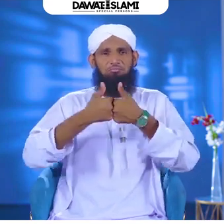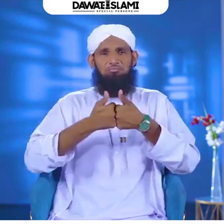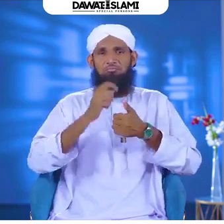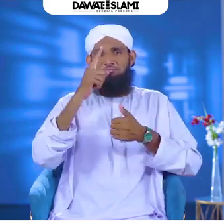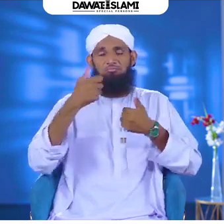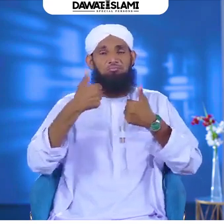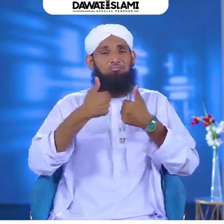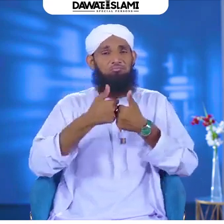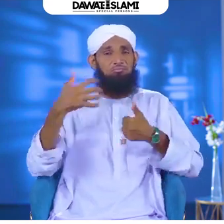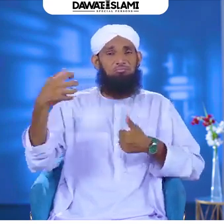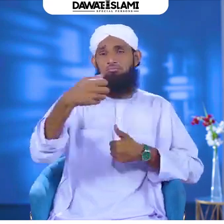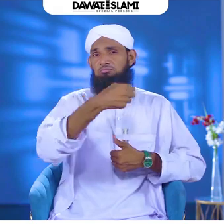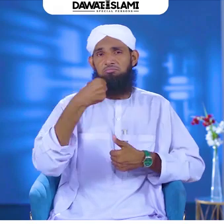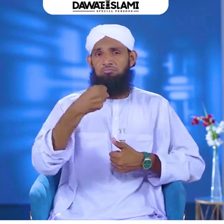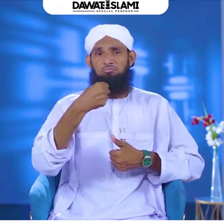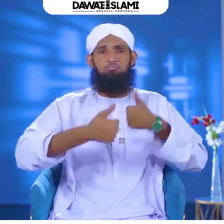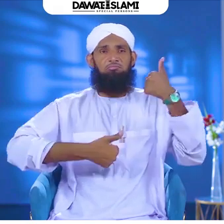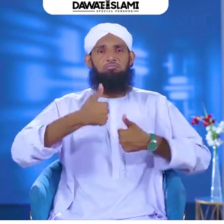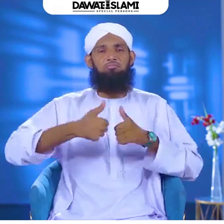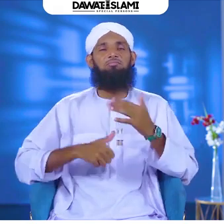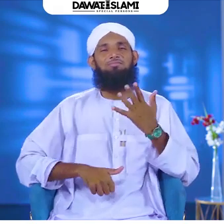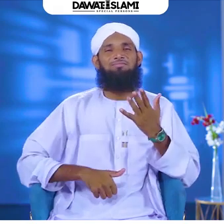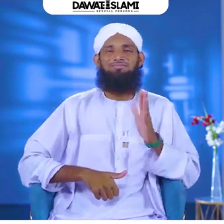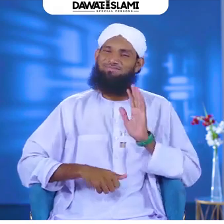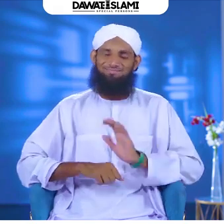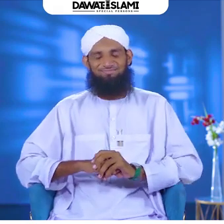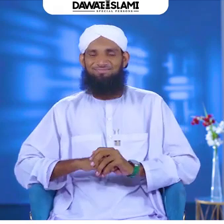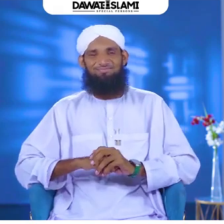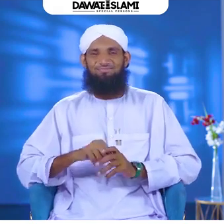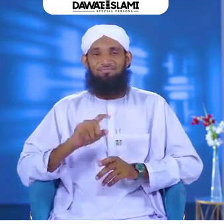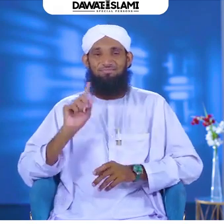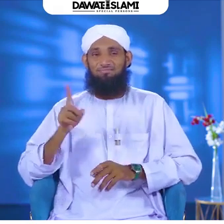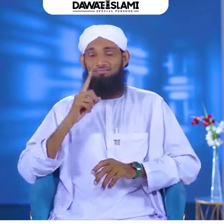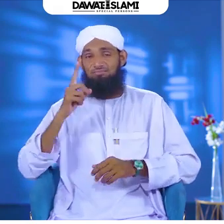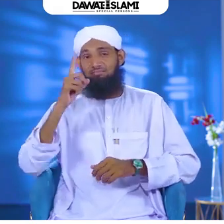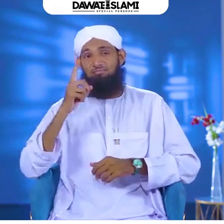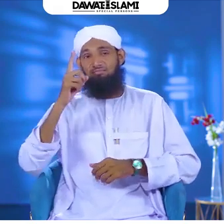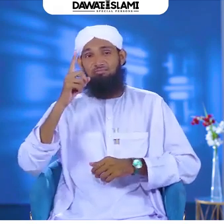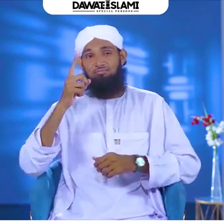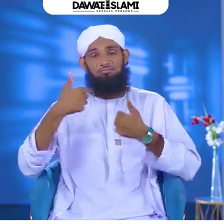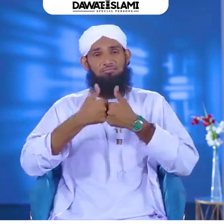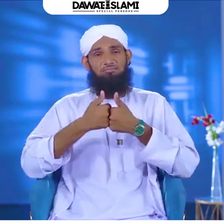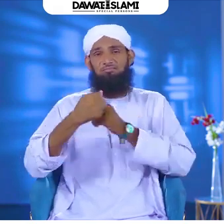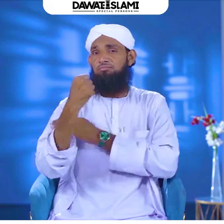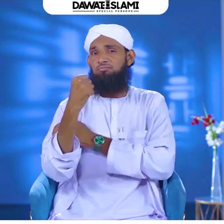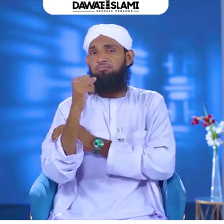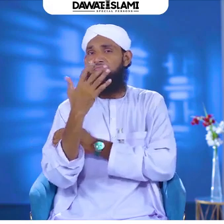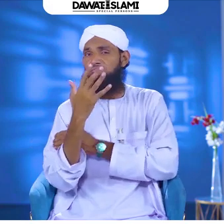اللہ پاک کے مقابلے پر نہیں آ سکتی. کوئی اللہ پاک جتنی طاقت رکھتا ہی نہیں ہے. اور جس